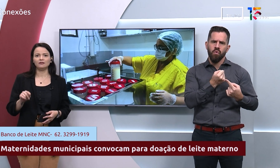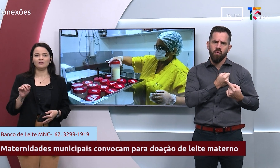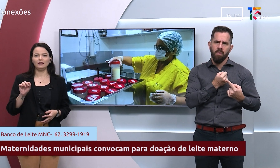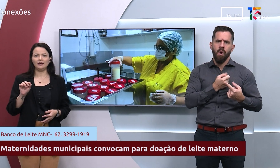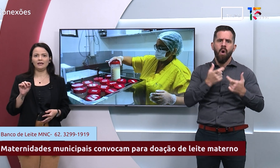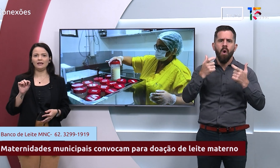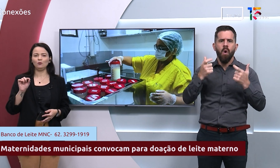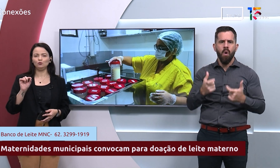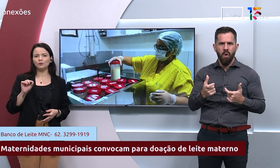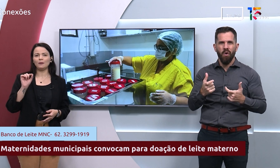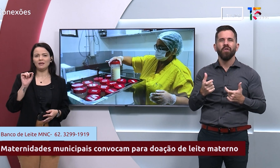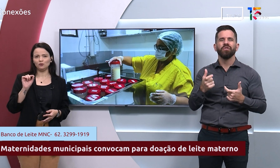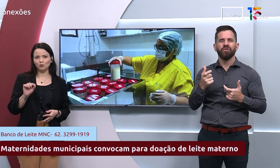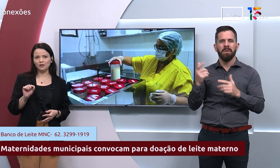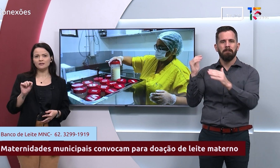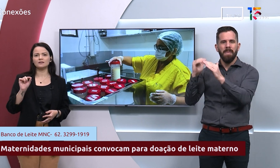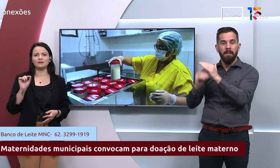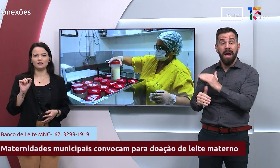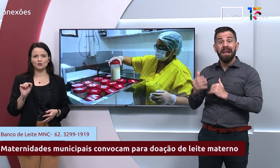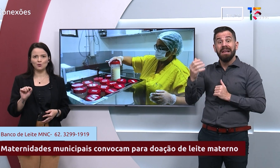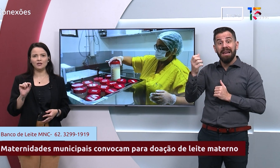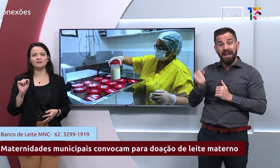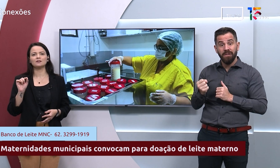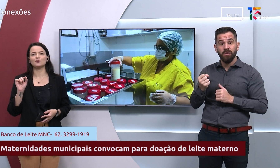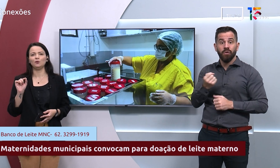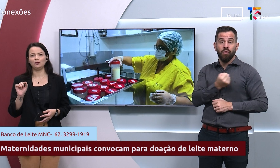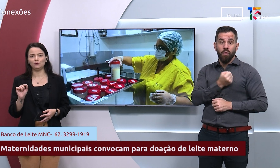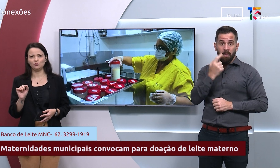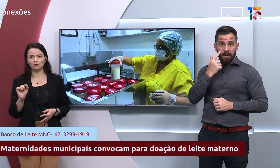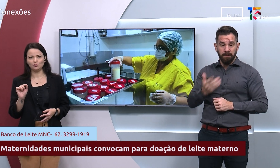leite, o número é